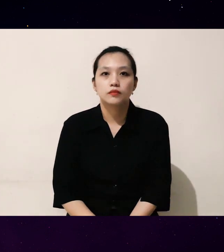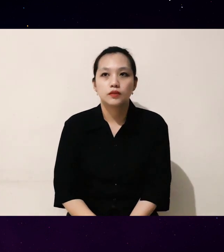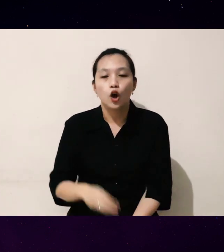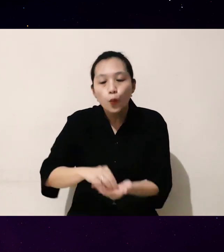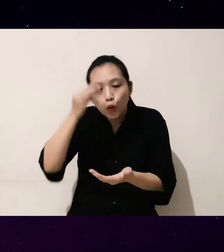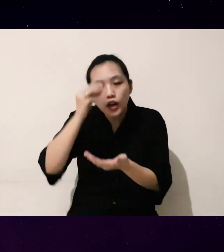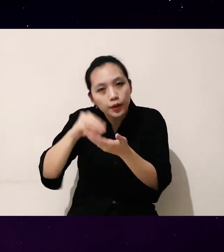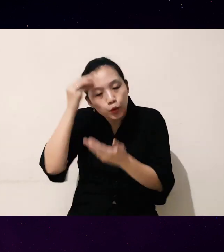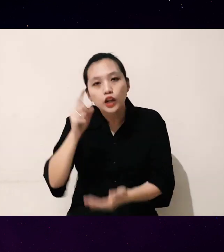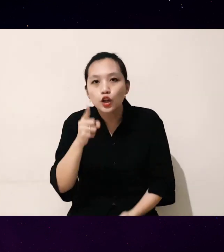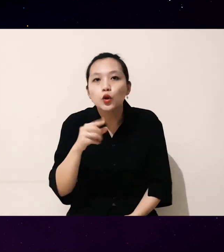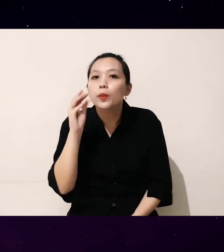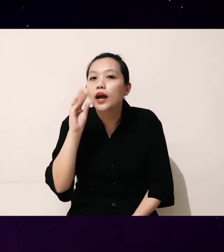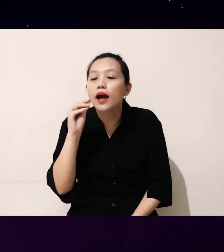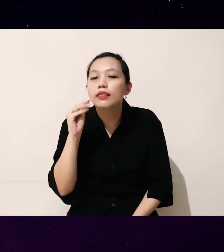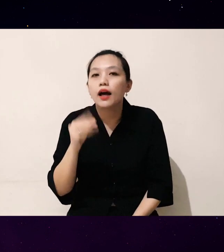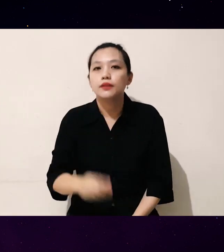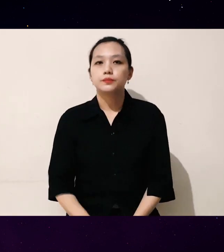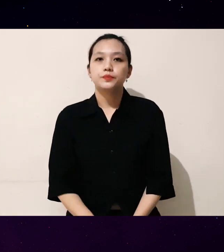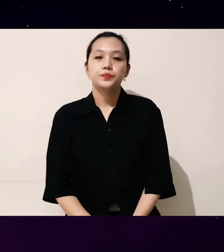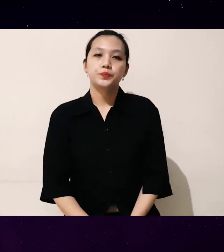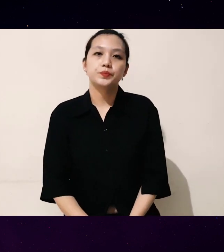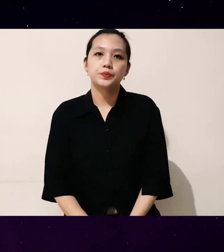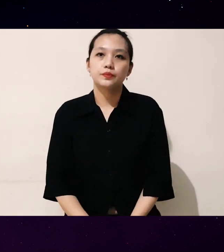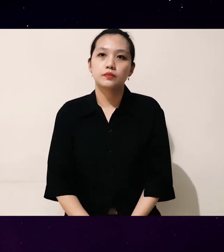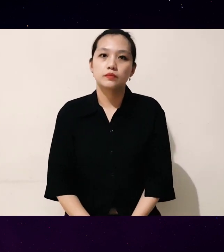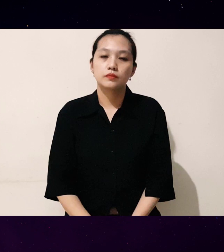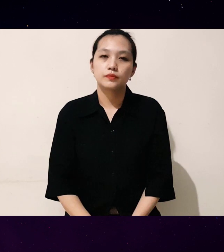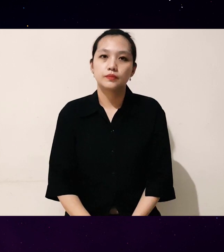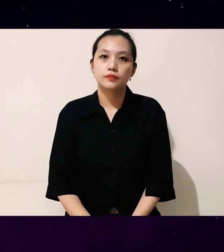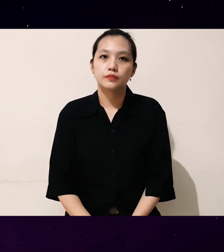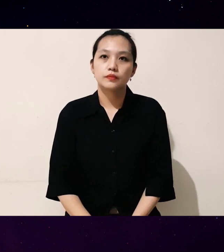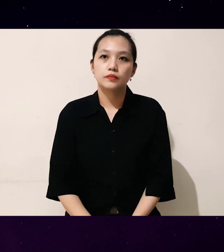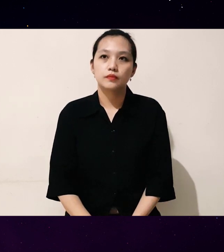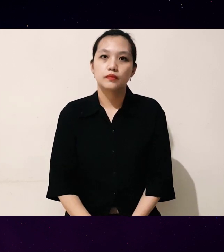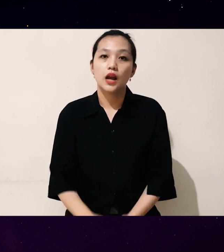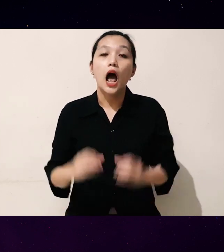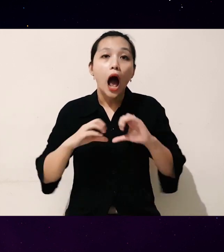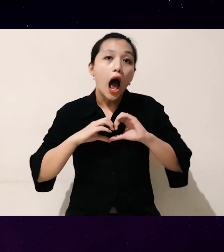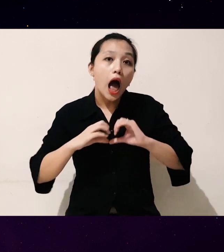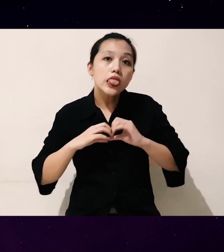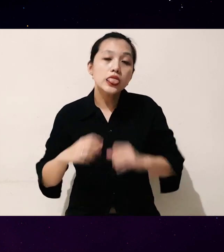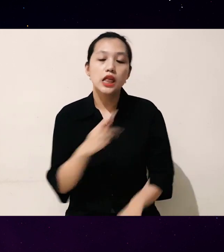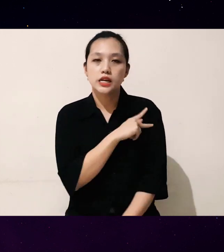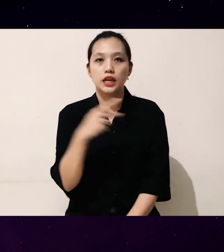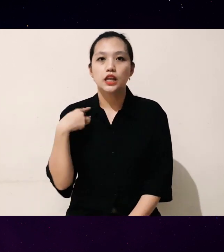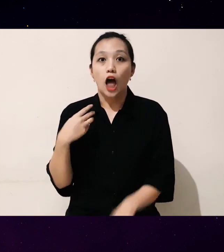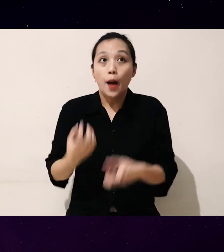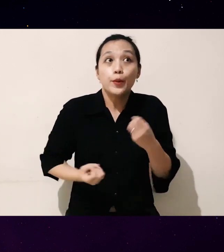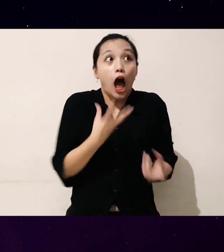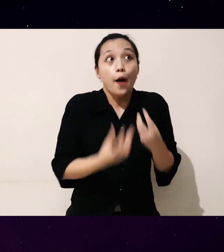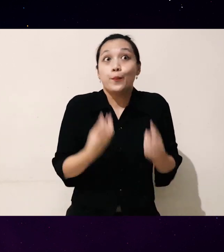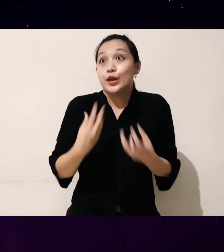Lukas pasal 24 ayat 32, kata mereka seorang kepada yang lain, "Bukankah hati kita